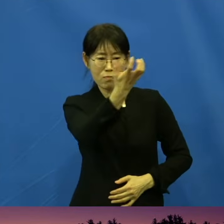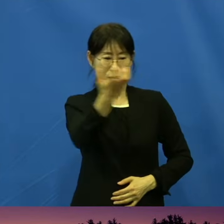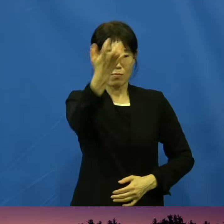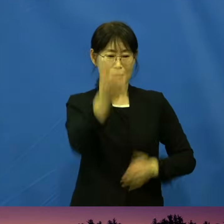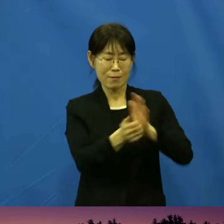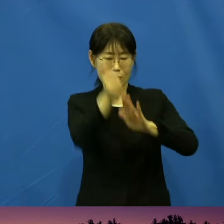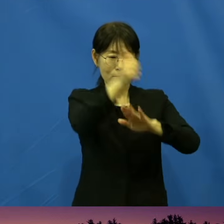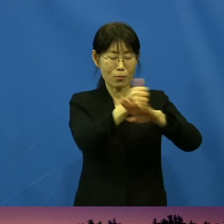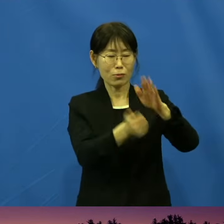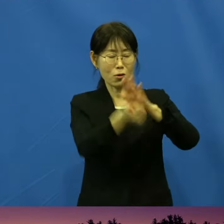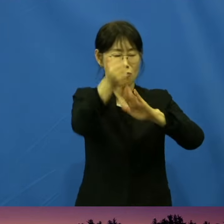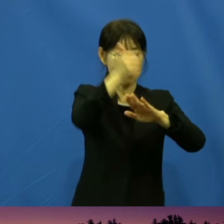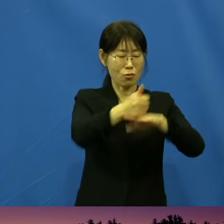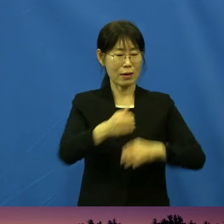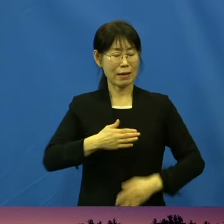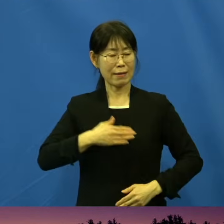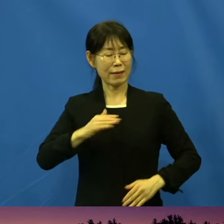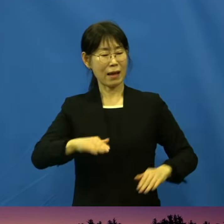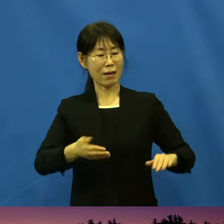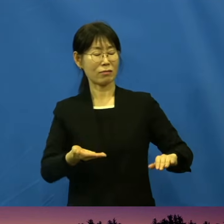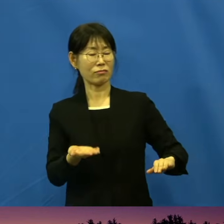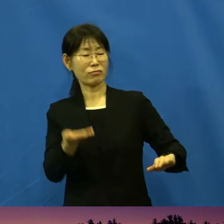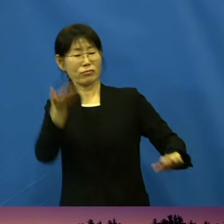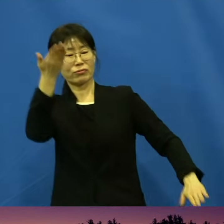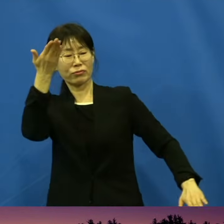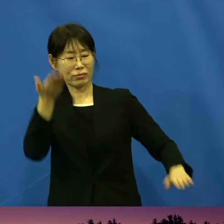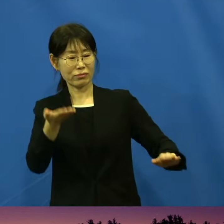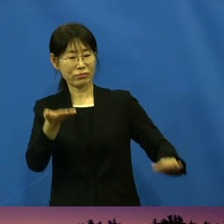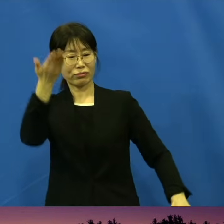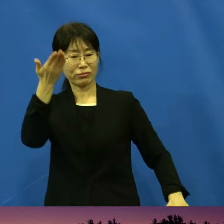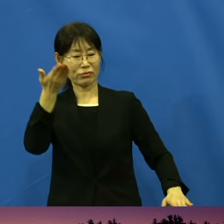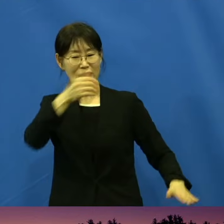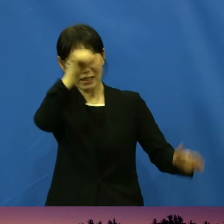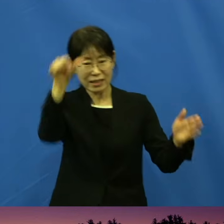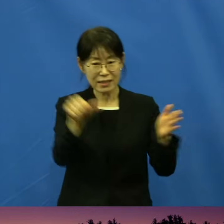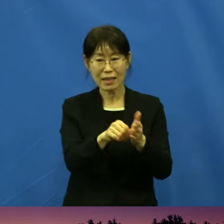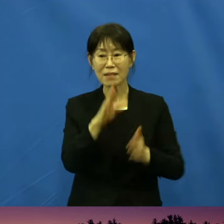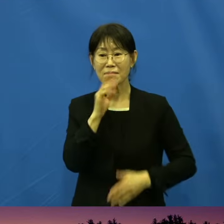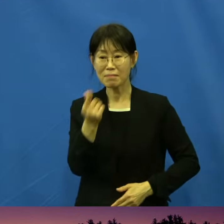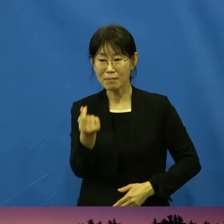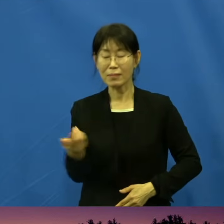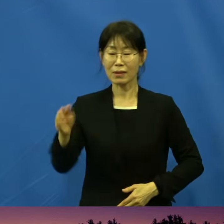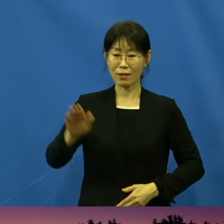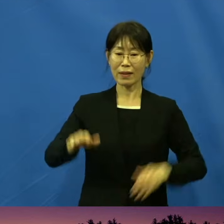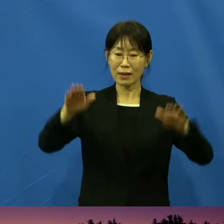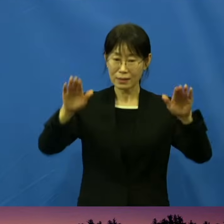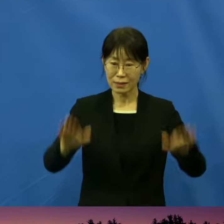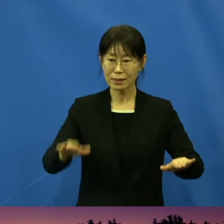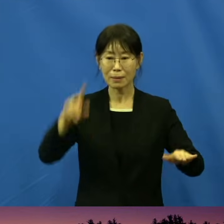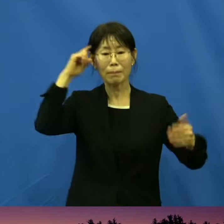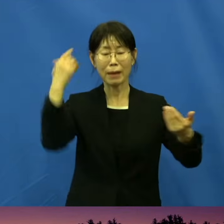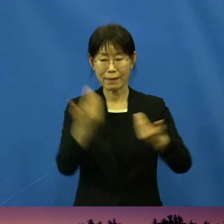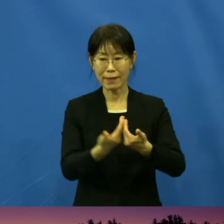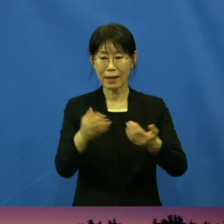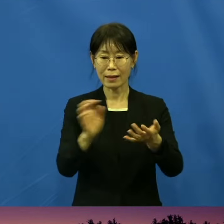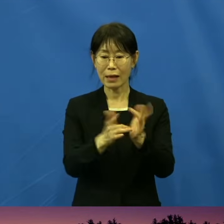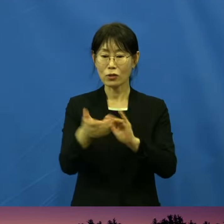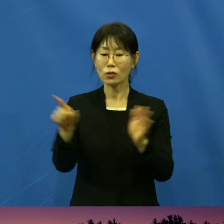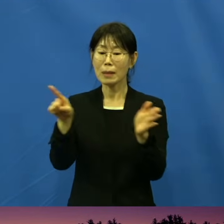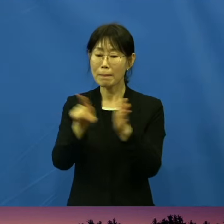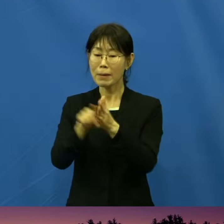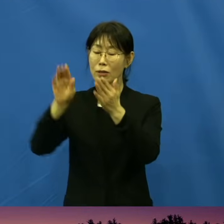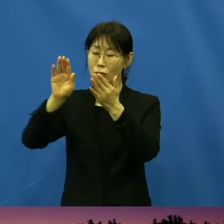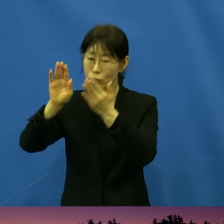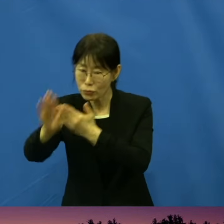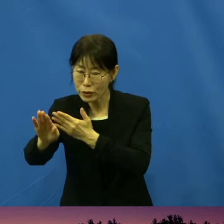자기중심적으로 그 모든 권력과 모든 걸 이용하려고 하는 사람이었는데, 이제는 기꺼이 자기가 가진 것을 다 포기하고 내려놓고 다른 사람을 기꺼이